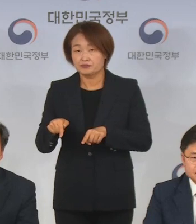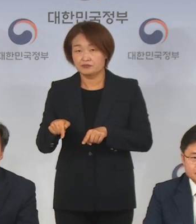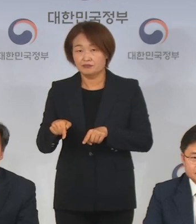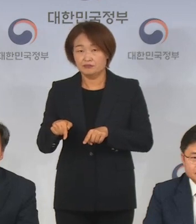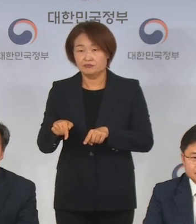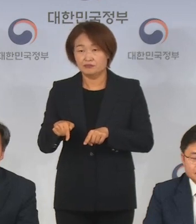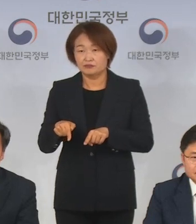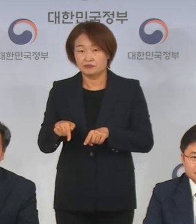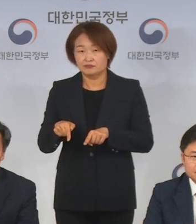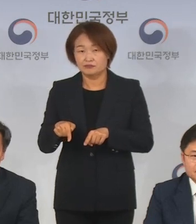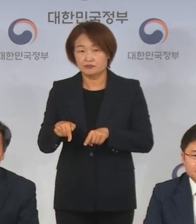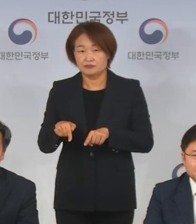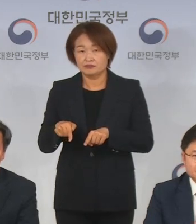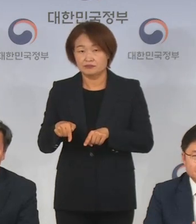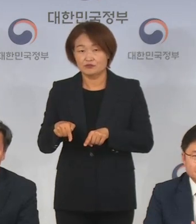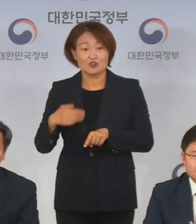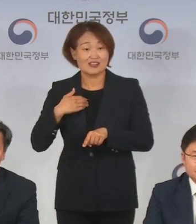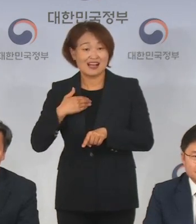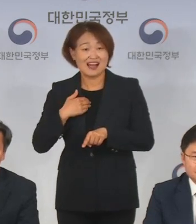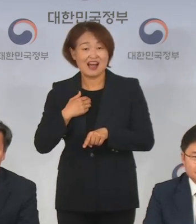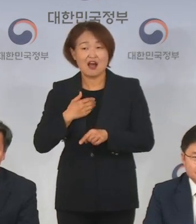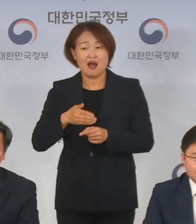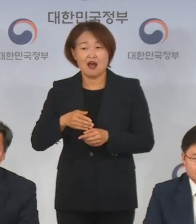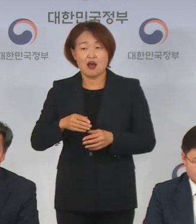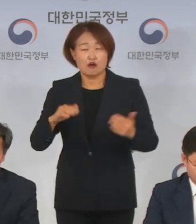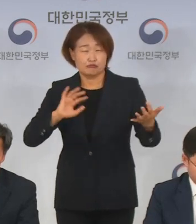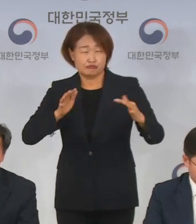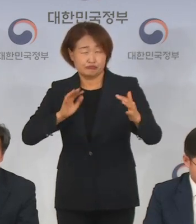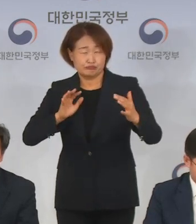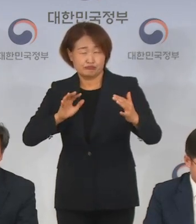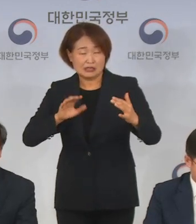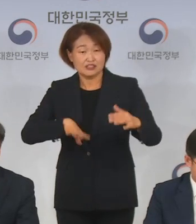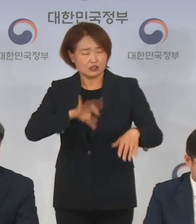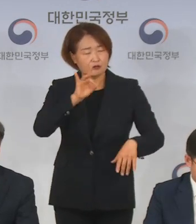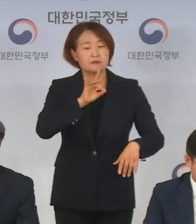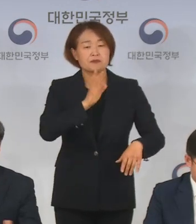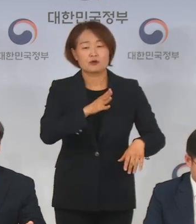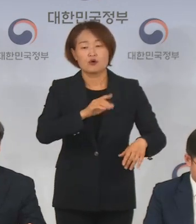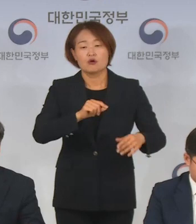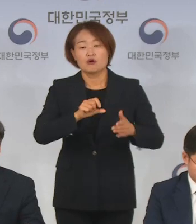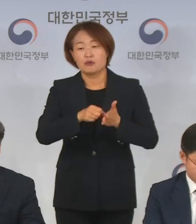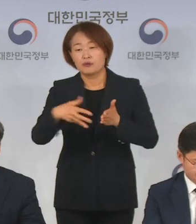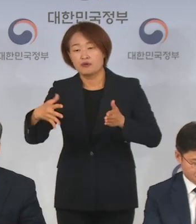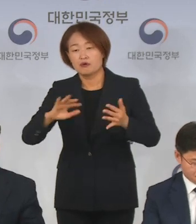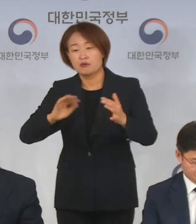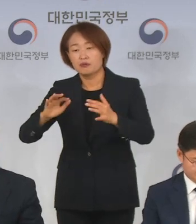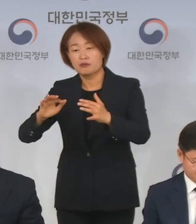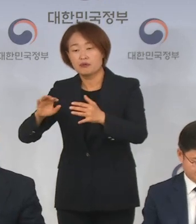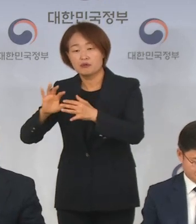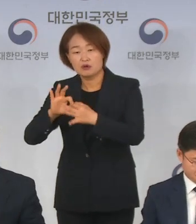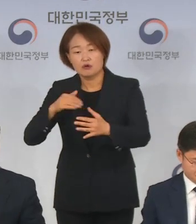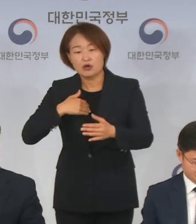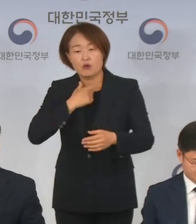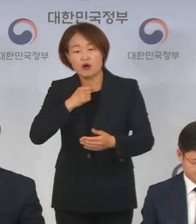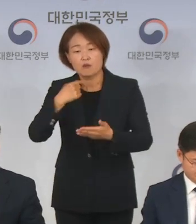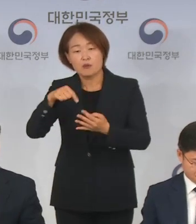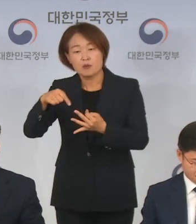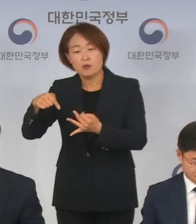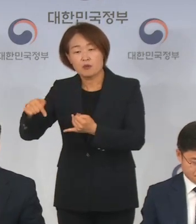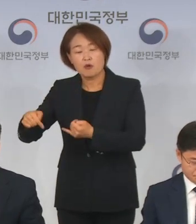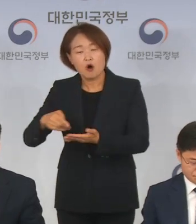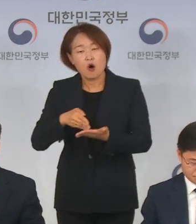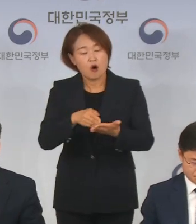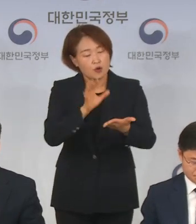뒤로 갈수록 저희가 요구한 사항들이 최대한 반영이 됐다고 아까 말씀을 드렸습니다. 기간도 충분히 늘어났고 또